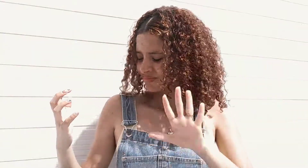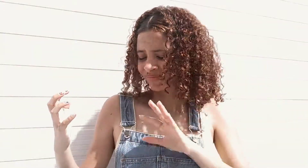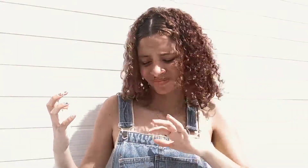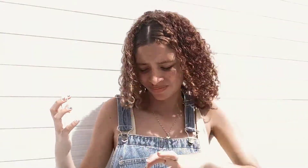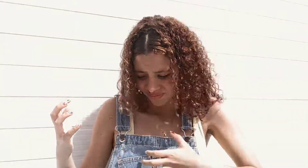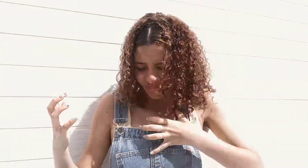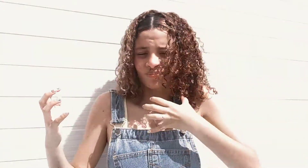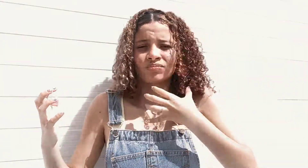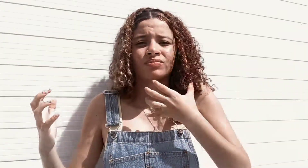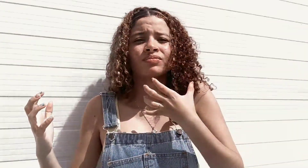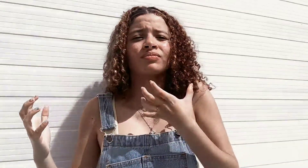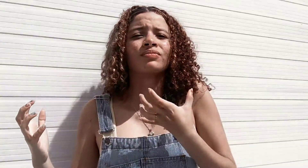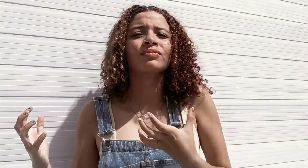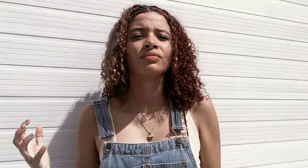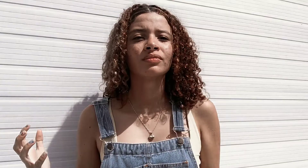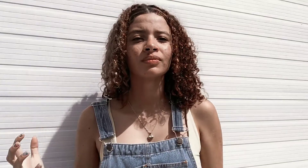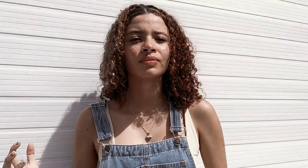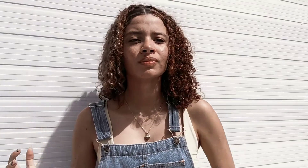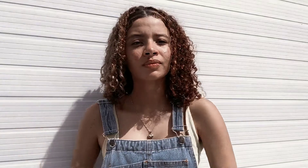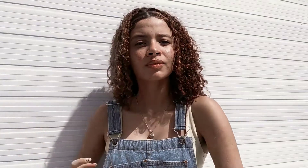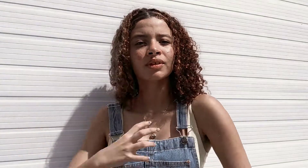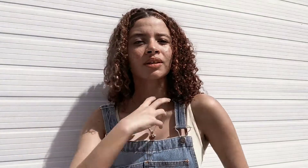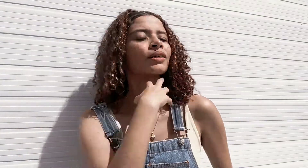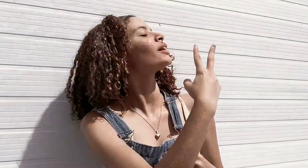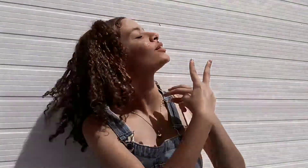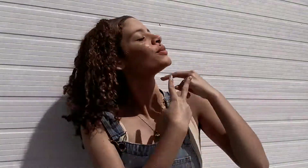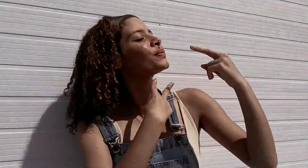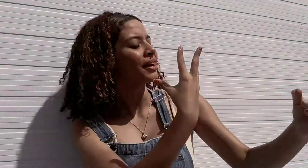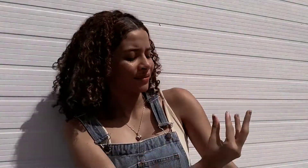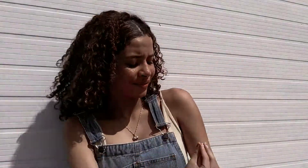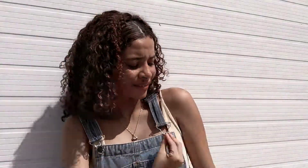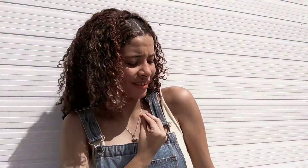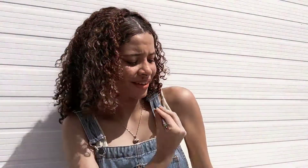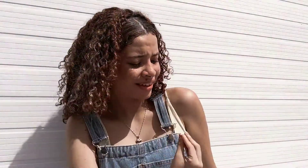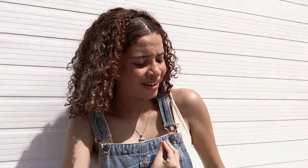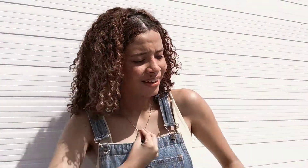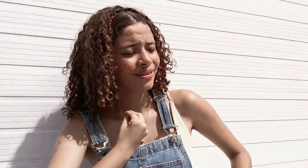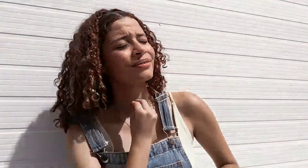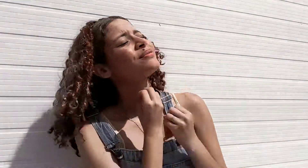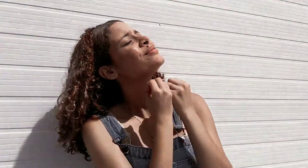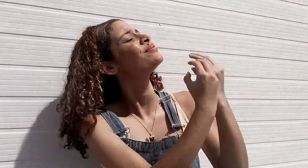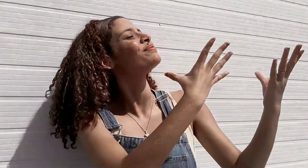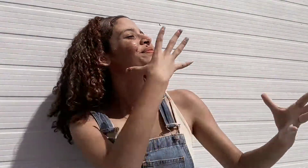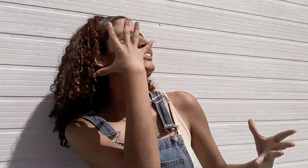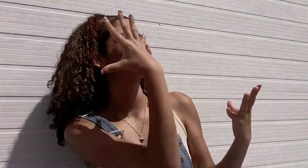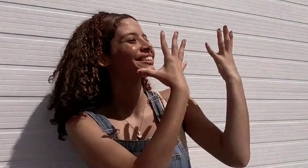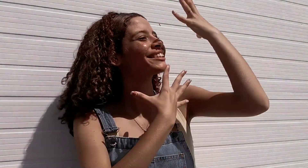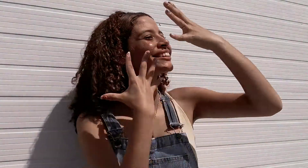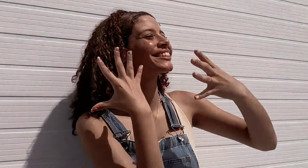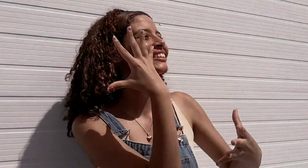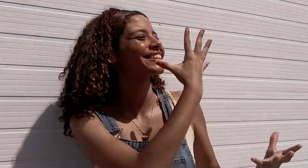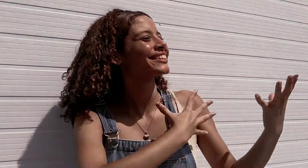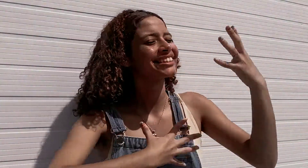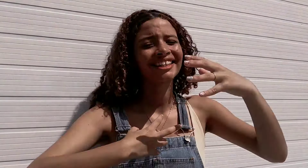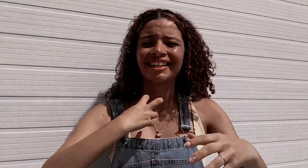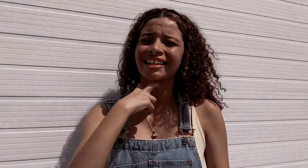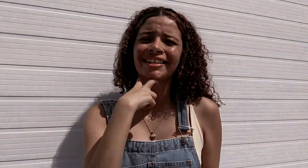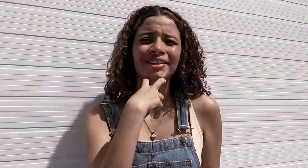tem medo, não Não tenho medo, eu canto pra viver Eu vivo o que tenho cantado A minha